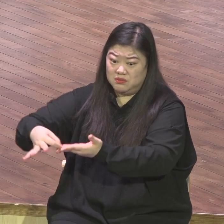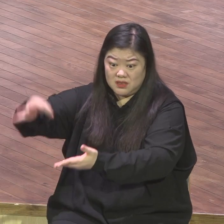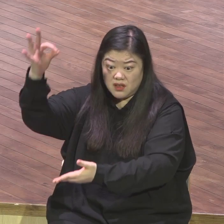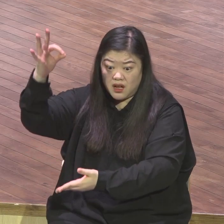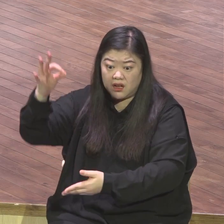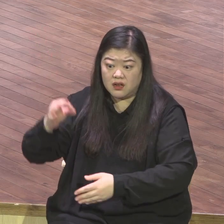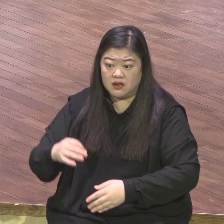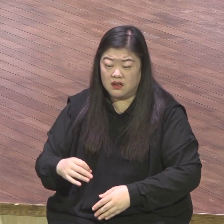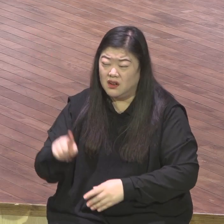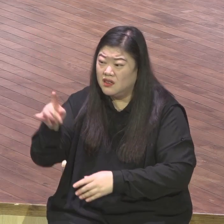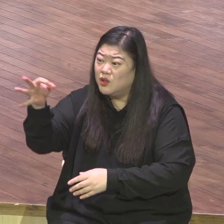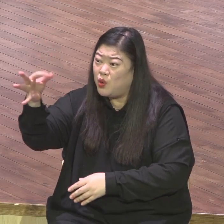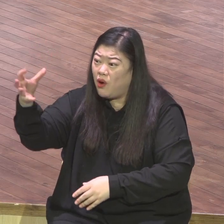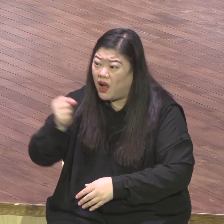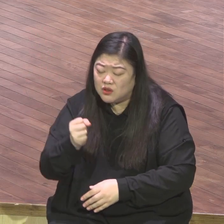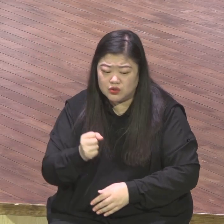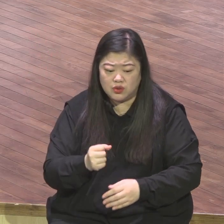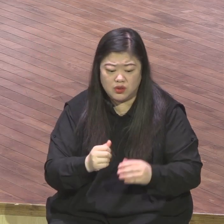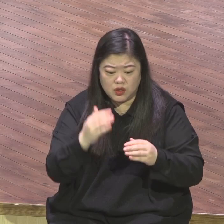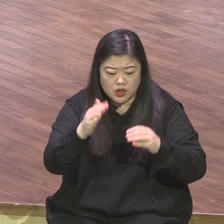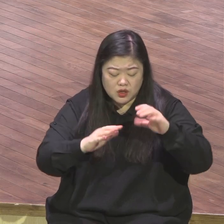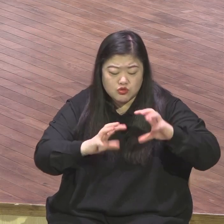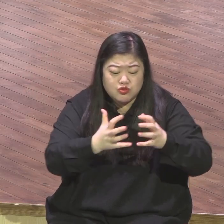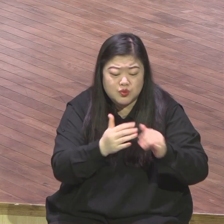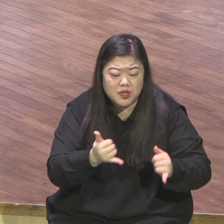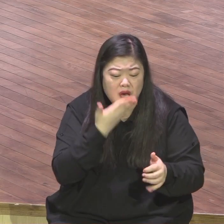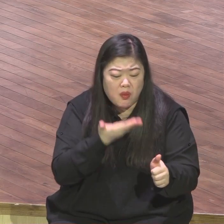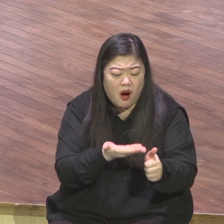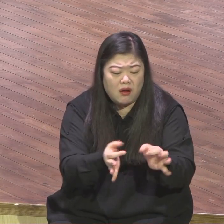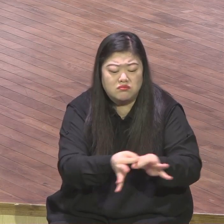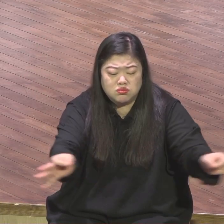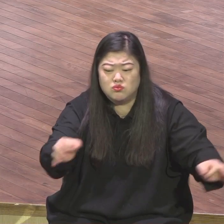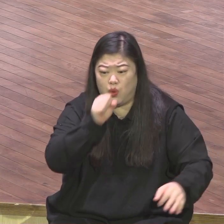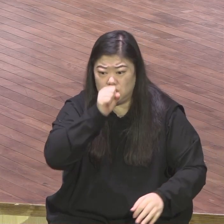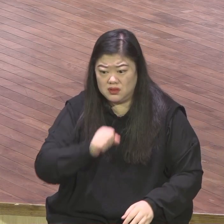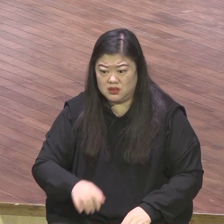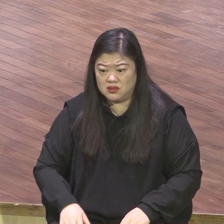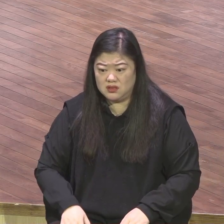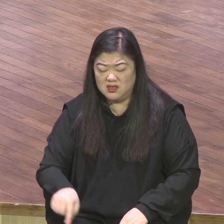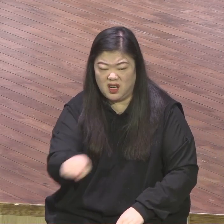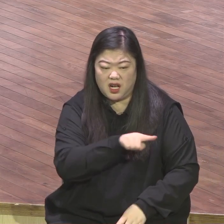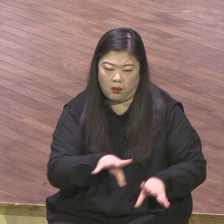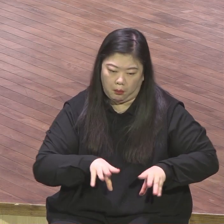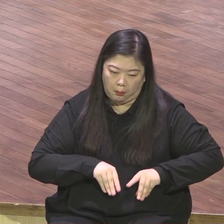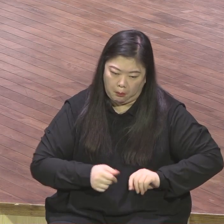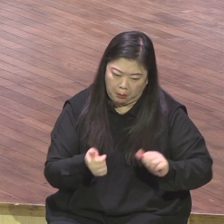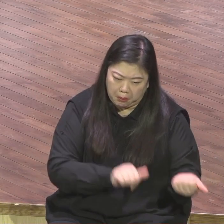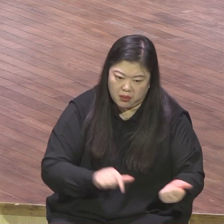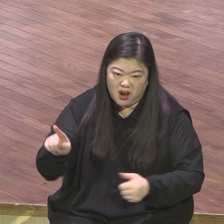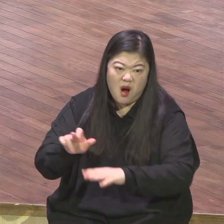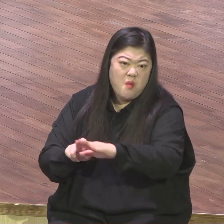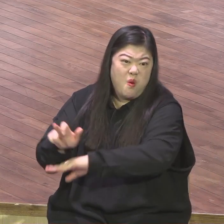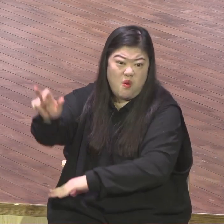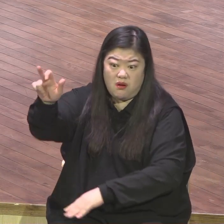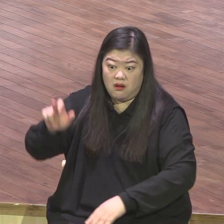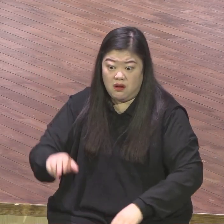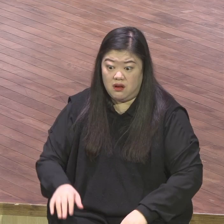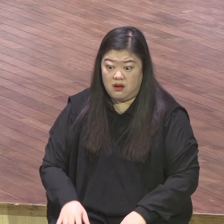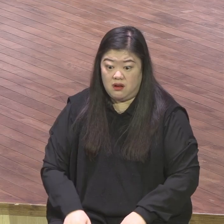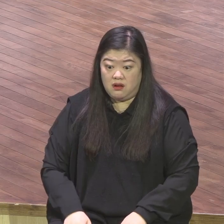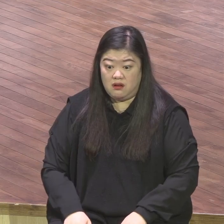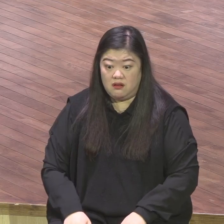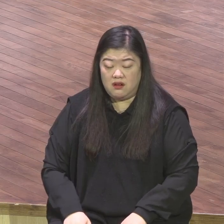좀 믿기 살리지. 그 공갈 치봐야 뭐 하냐고. 아무 소용이 없어 우리나라에. 게임도 안 됩니다 솔직히. 우리나라 어느 정도